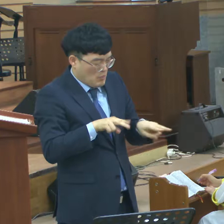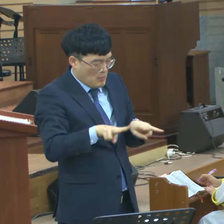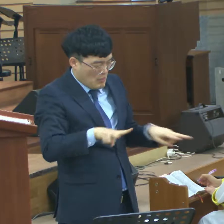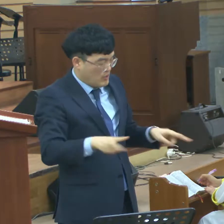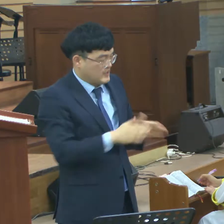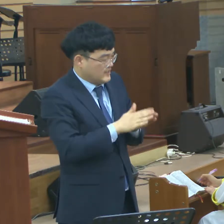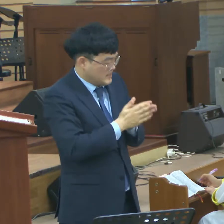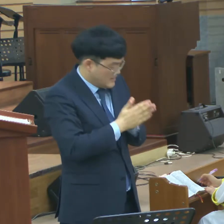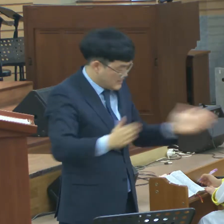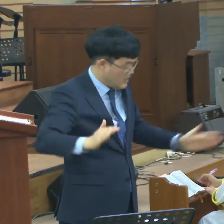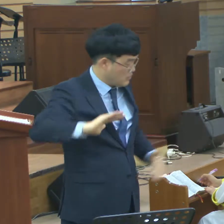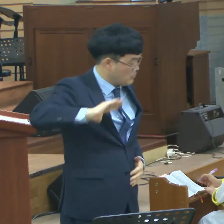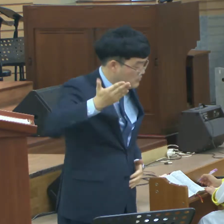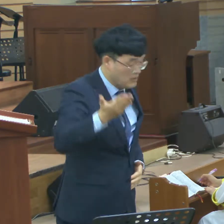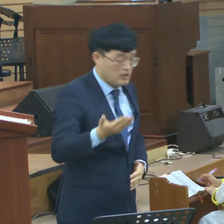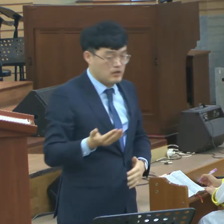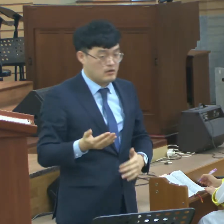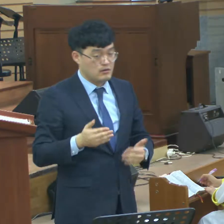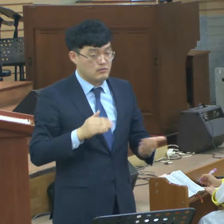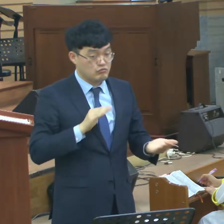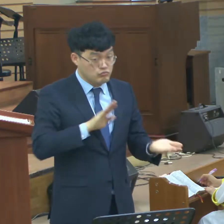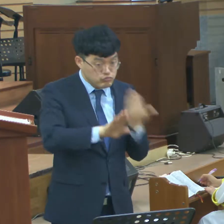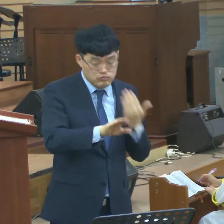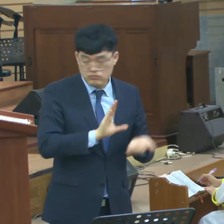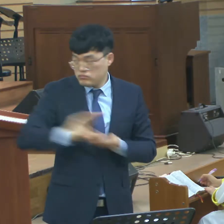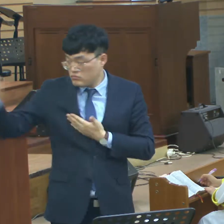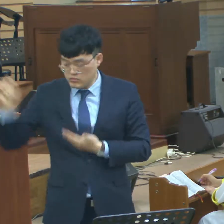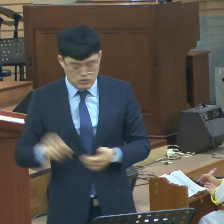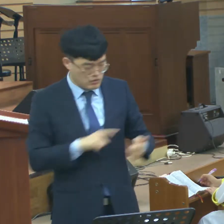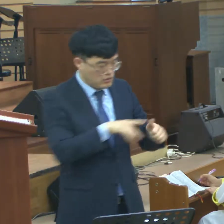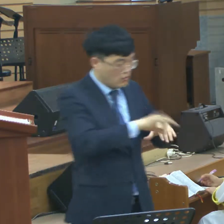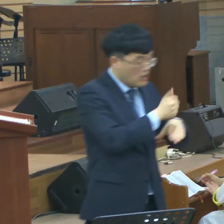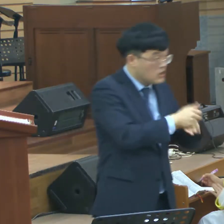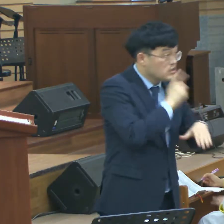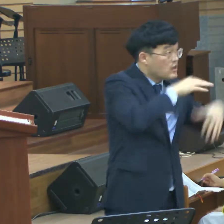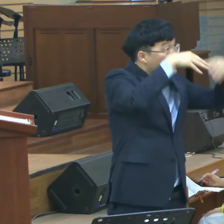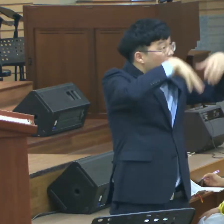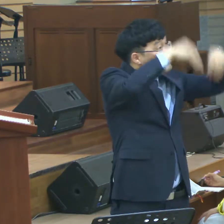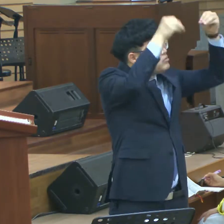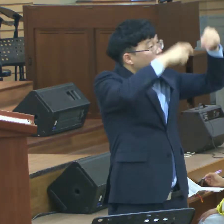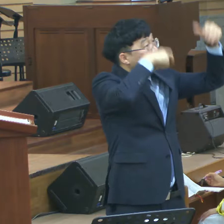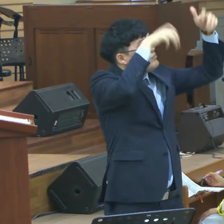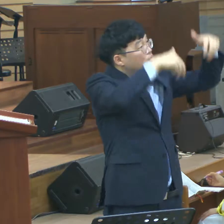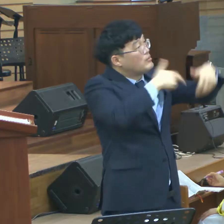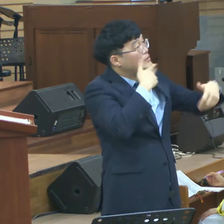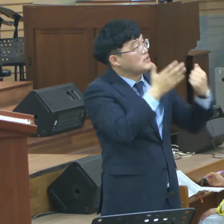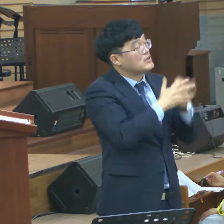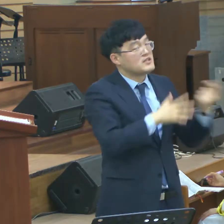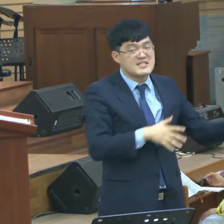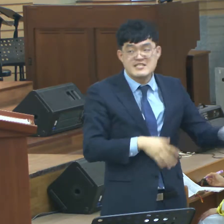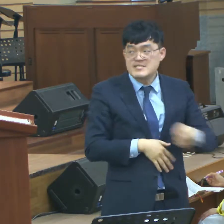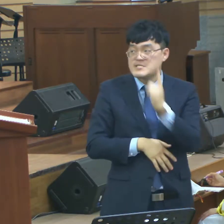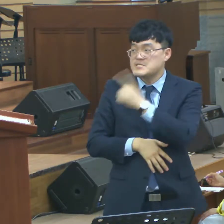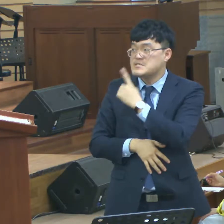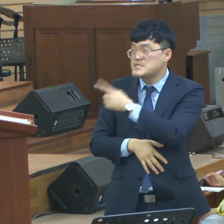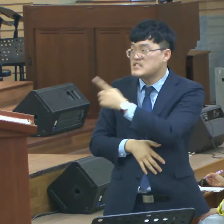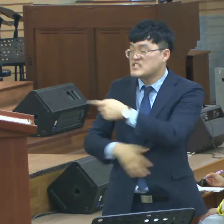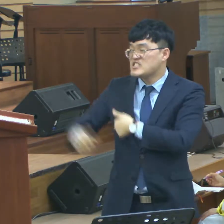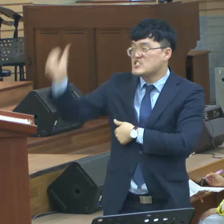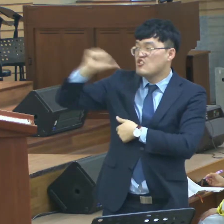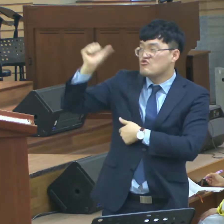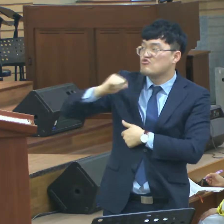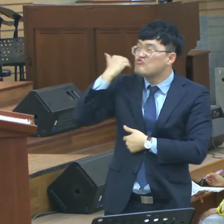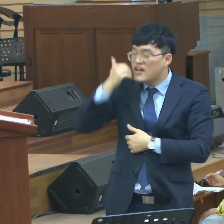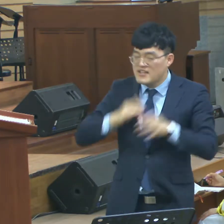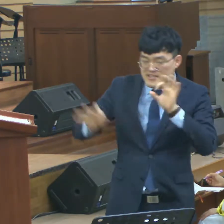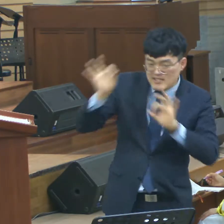같아서 엘리야를 막 찾아다녀요. 하나님은 그리 시냇가로 엘리야를 데리고 올라가죠. 거기서